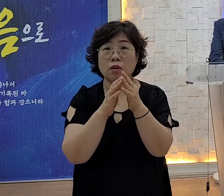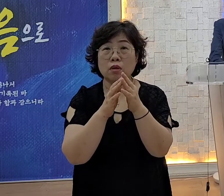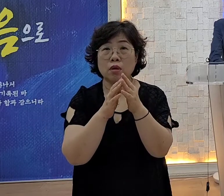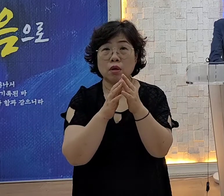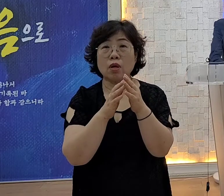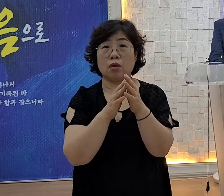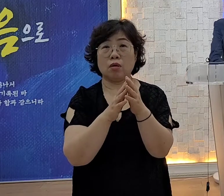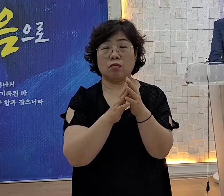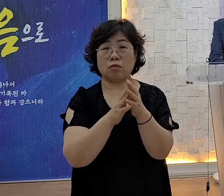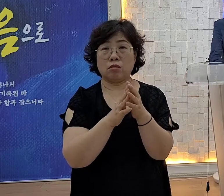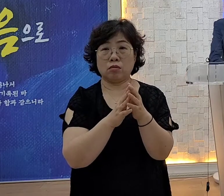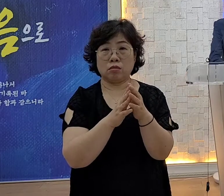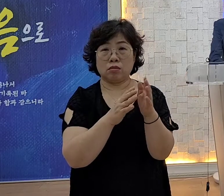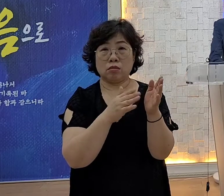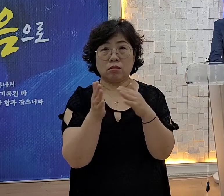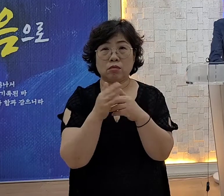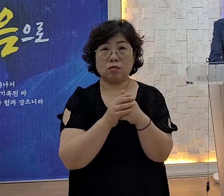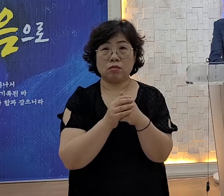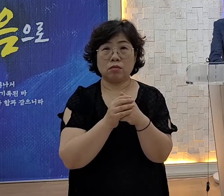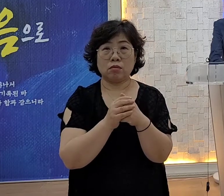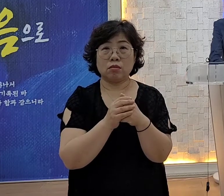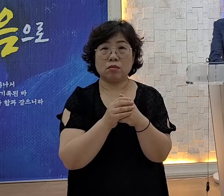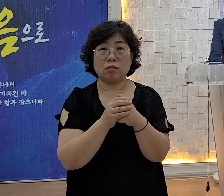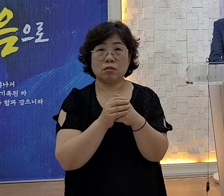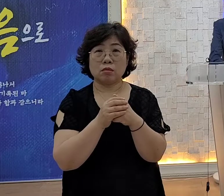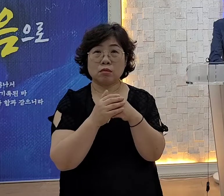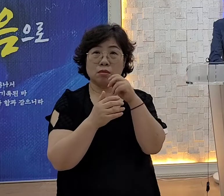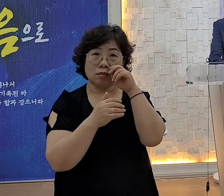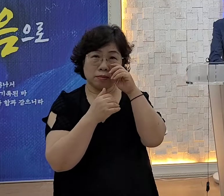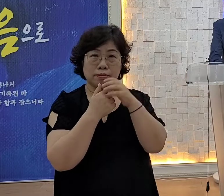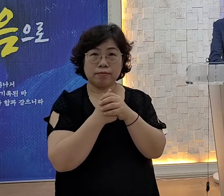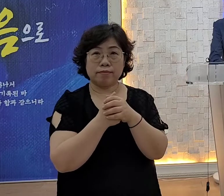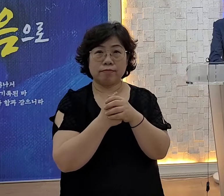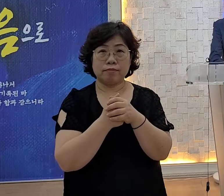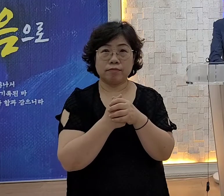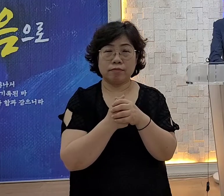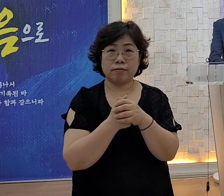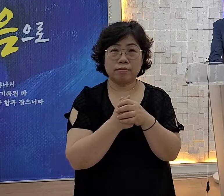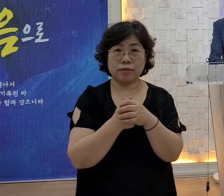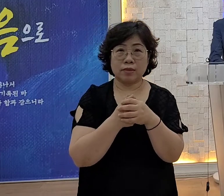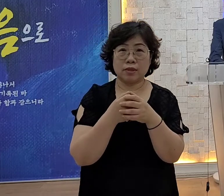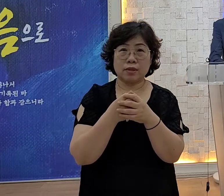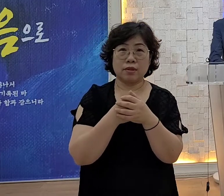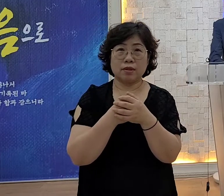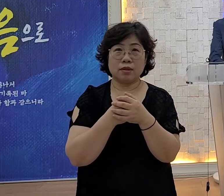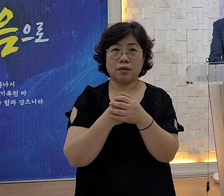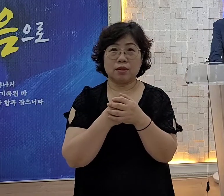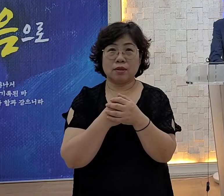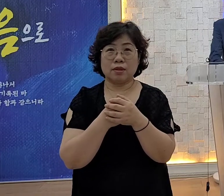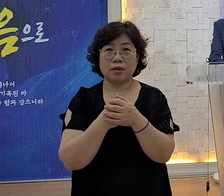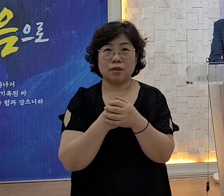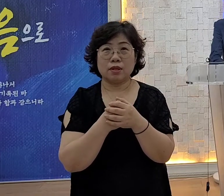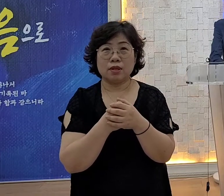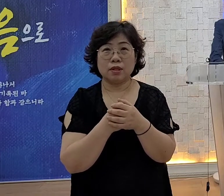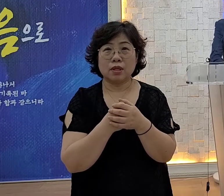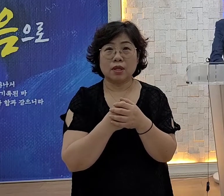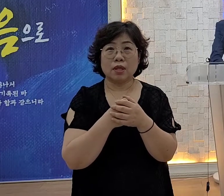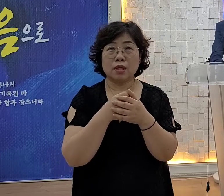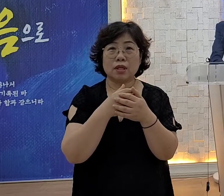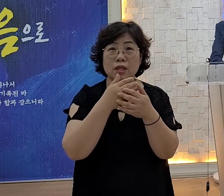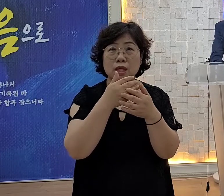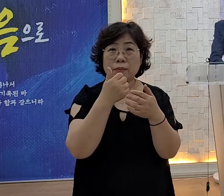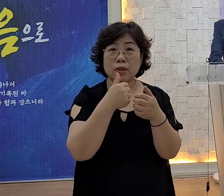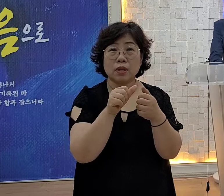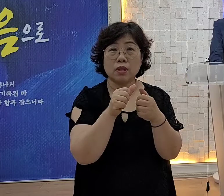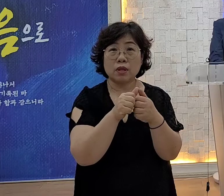아니라 내 품에서 날짜가 내 상속자가 되리라 하시고 다 같이 읽습니다. 4절 5절 시작.